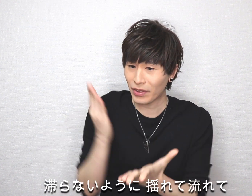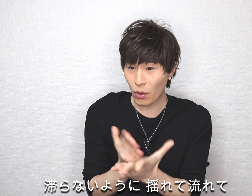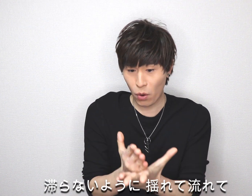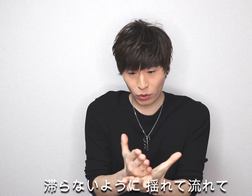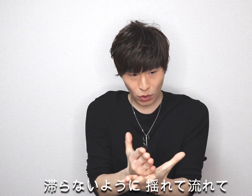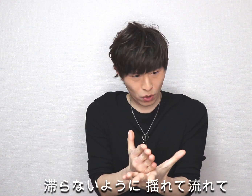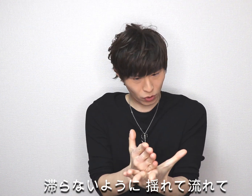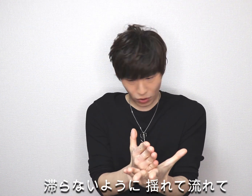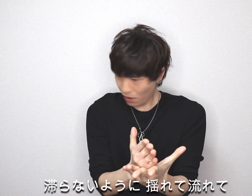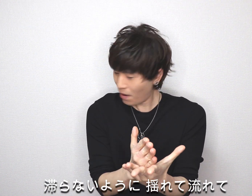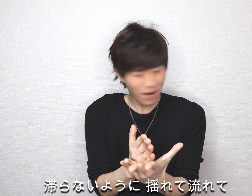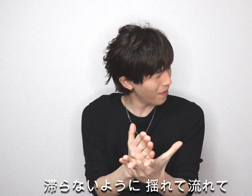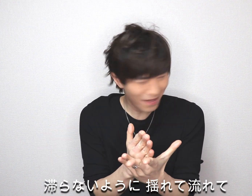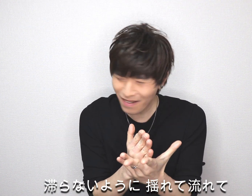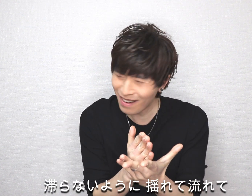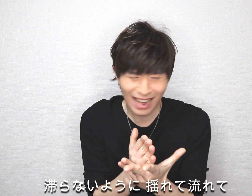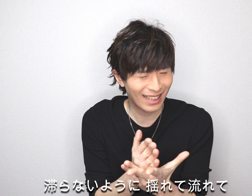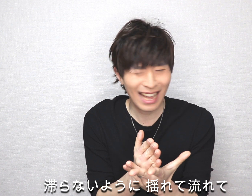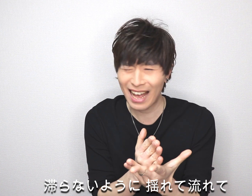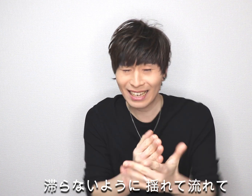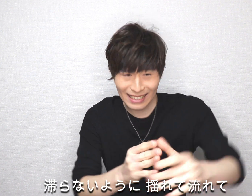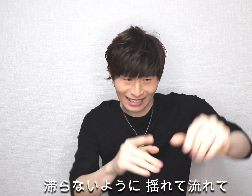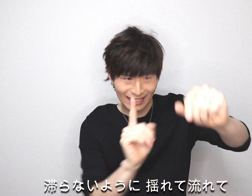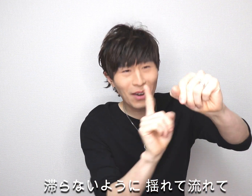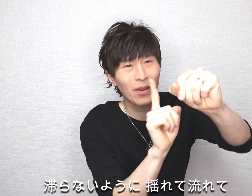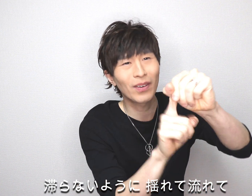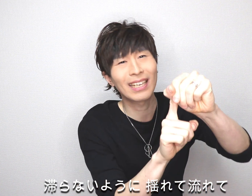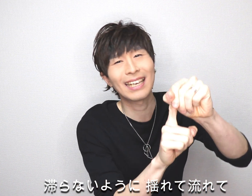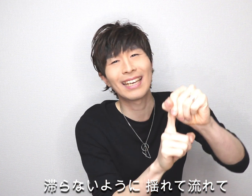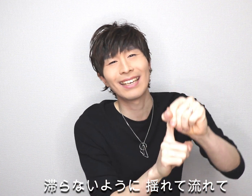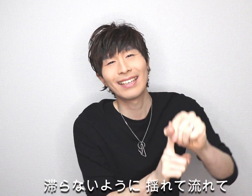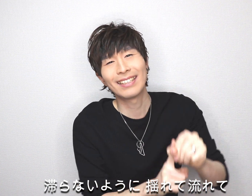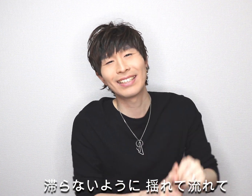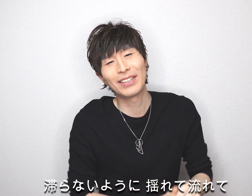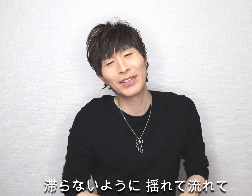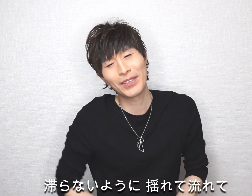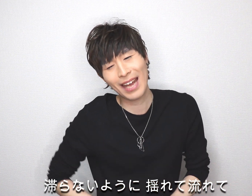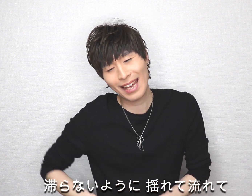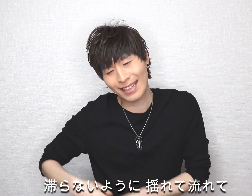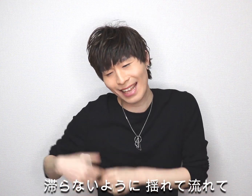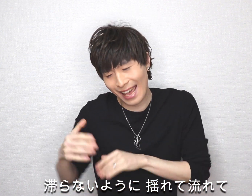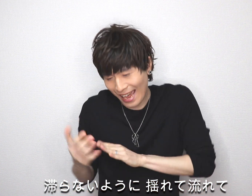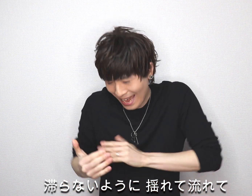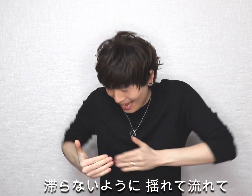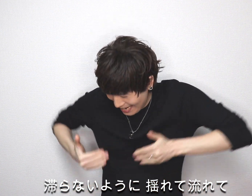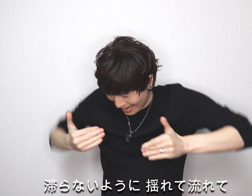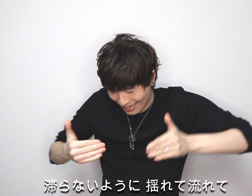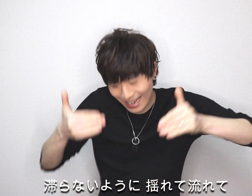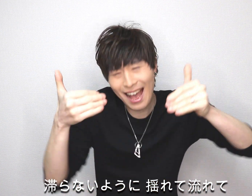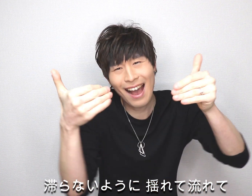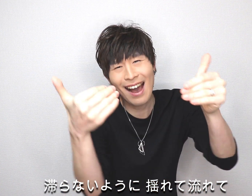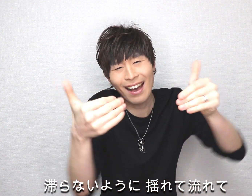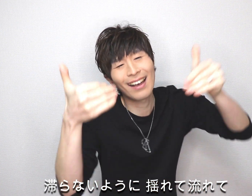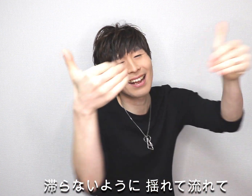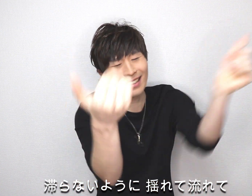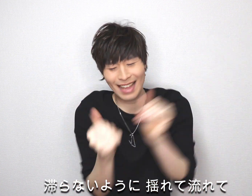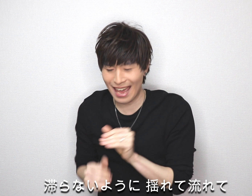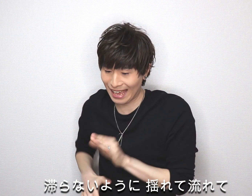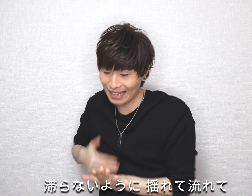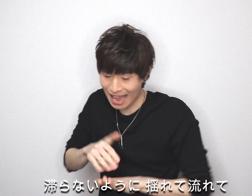よ。滞らないように揺れて流れて